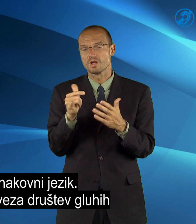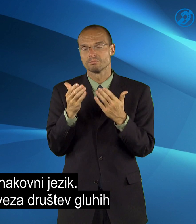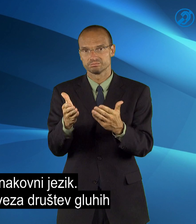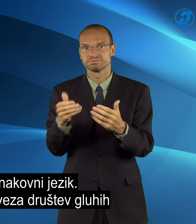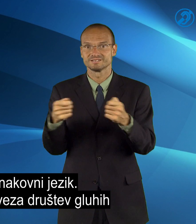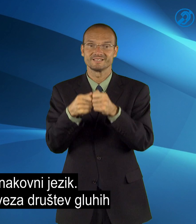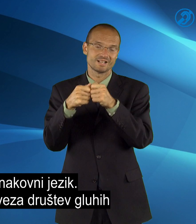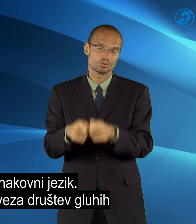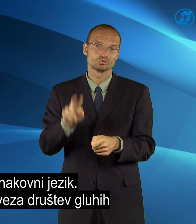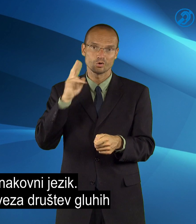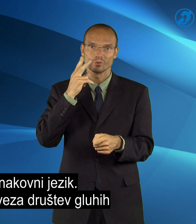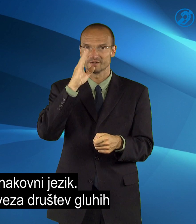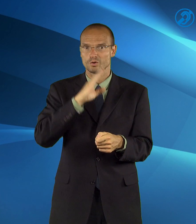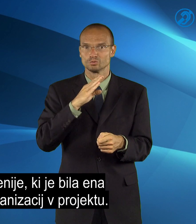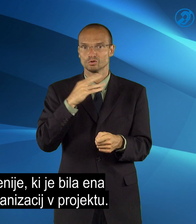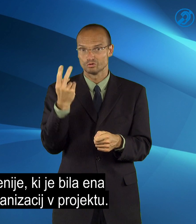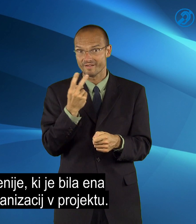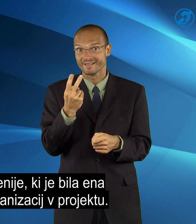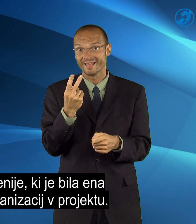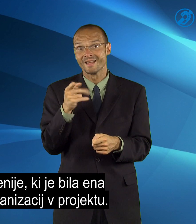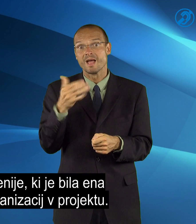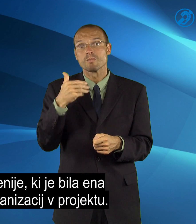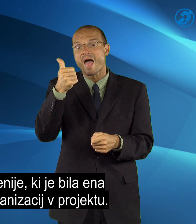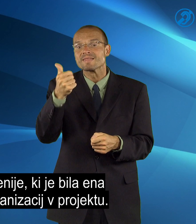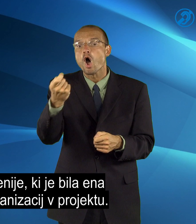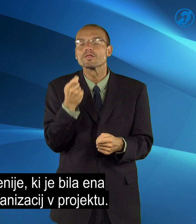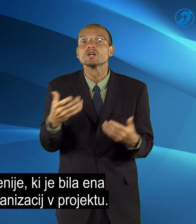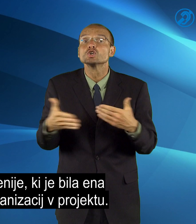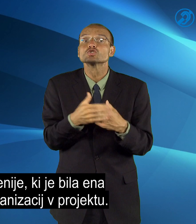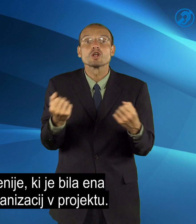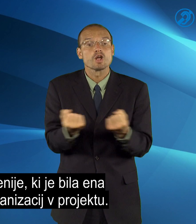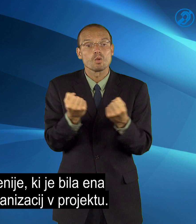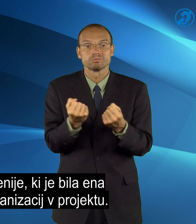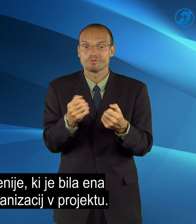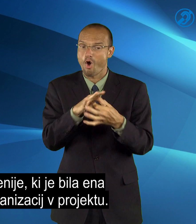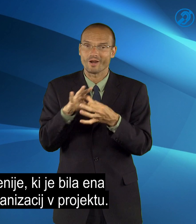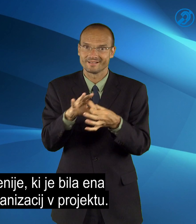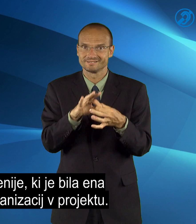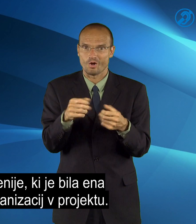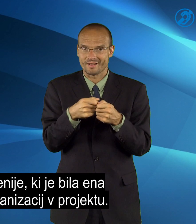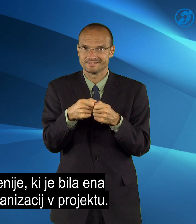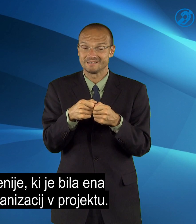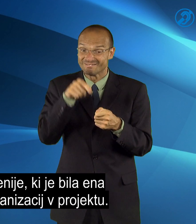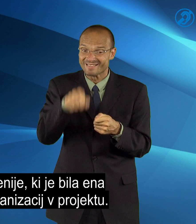To je omogočila Zveza društev gluhih in naglušnih Slovenije, ki je bila ena od sodelujočih organizacij v